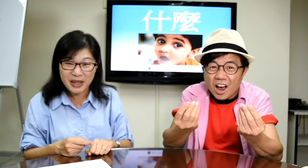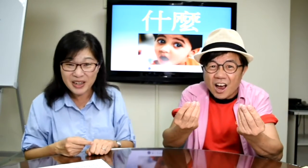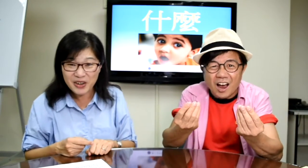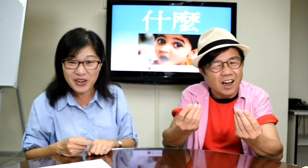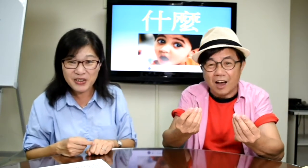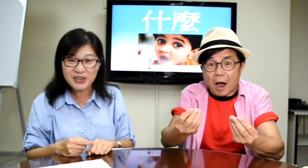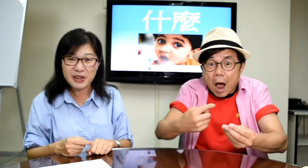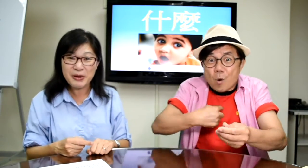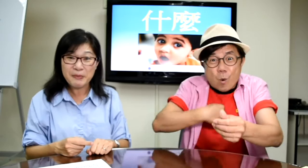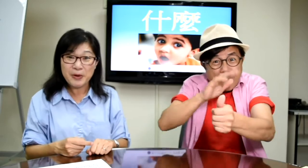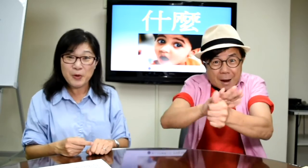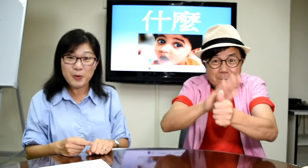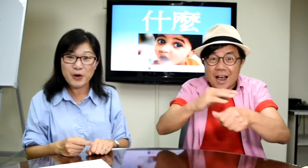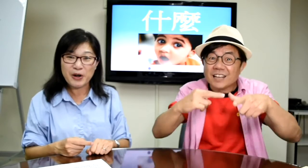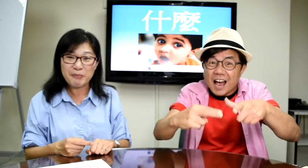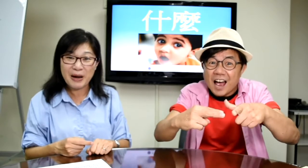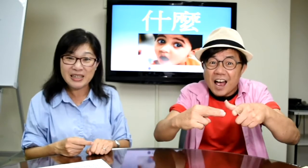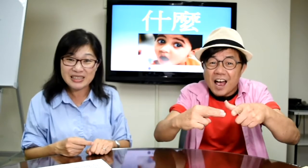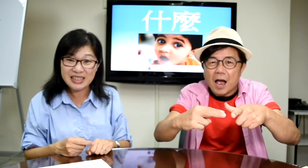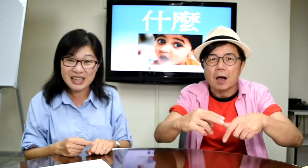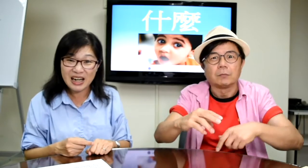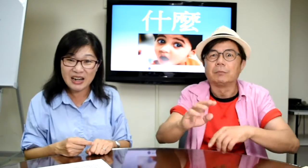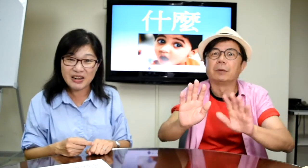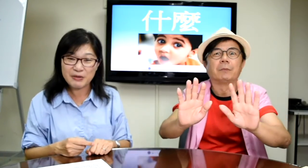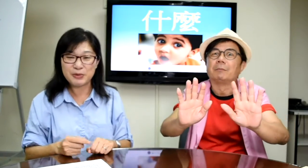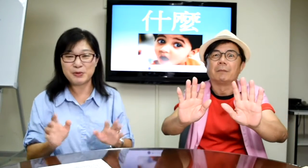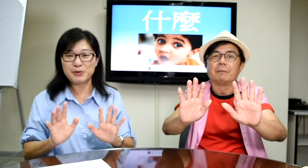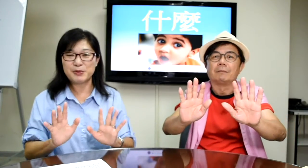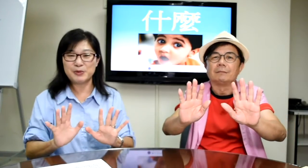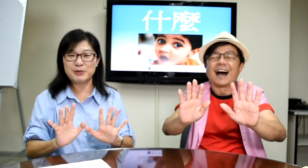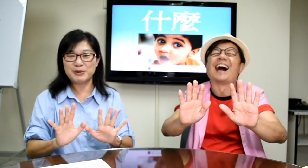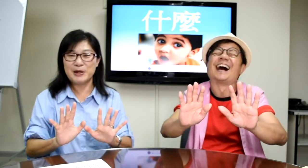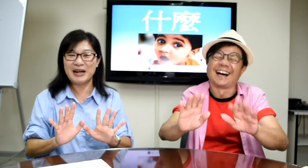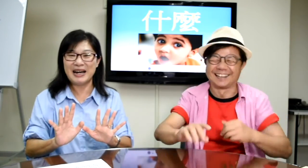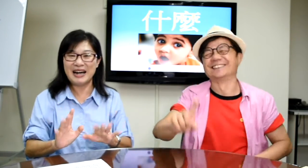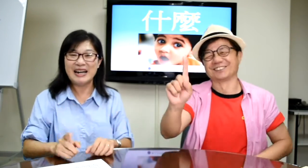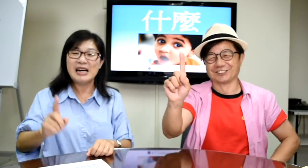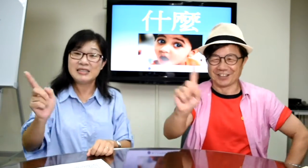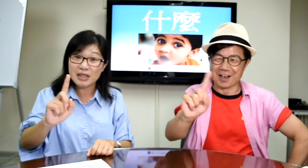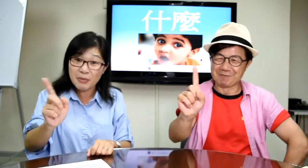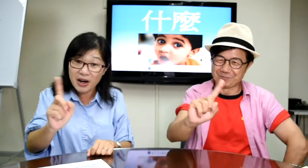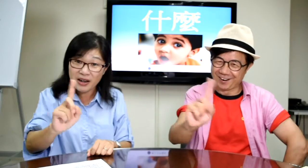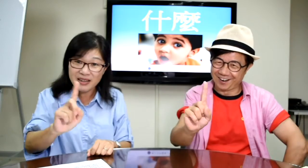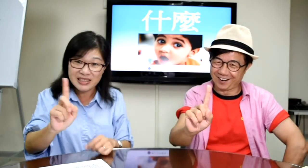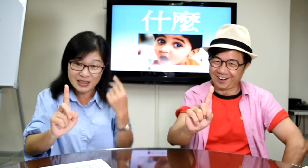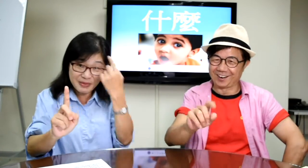有？我帮你介绍。不，什么？记得表情